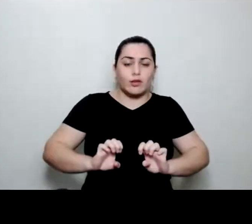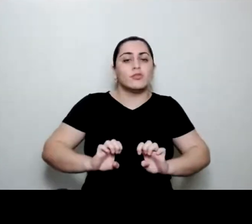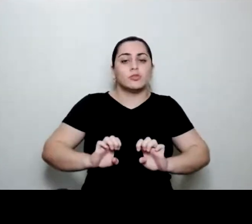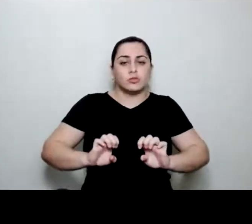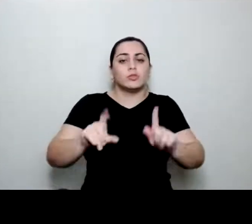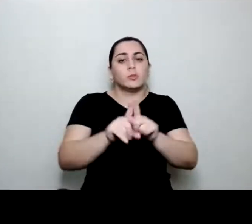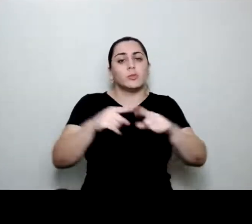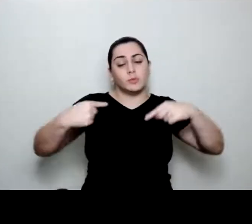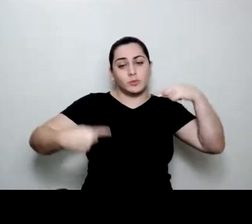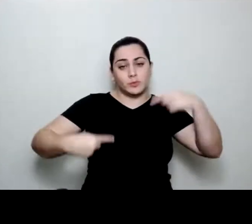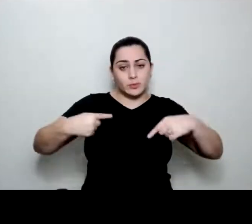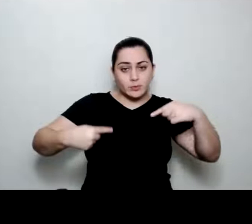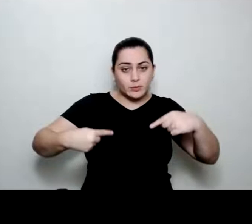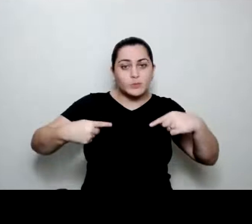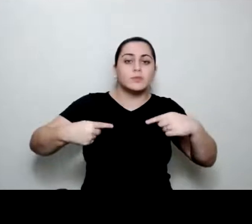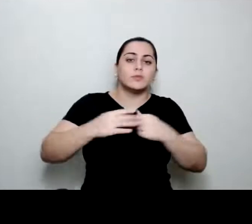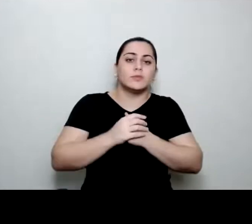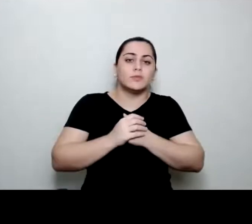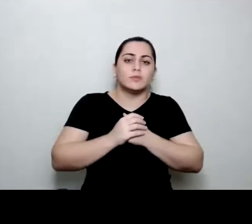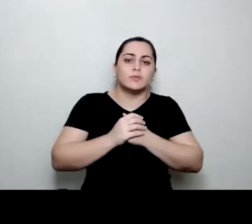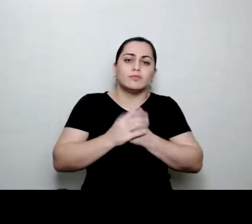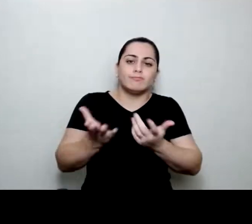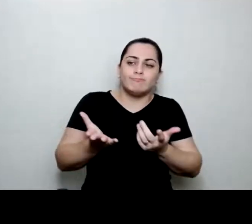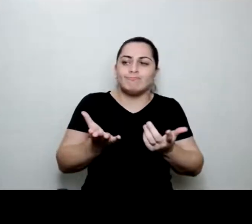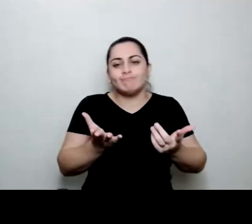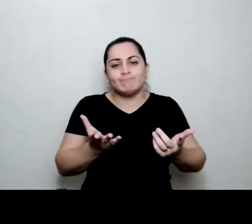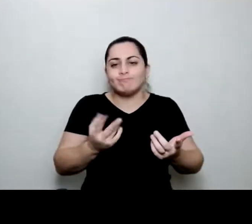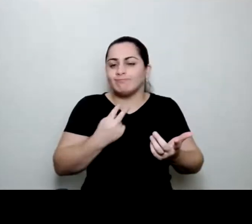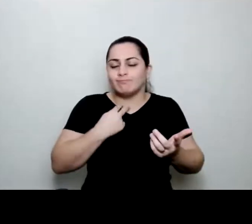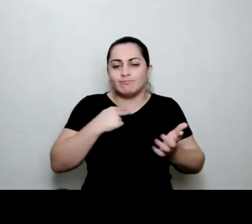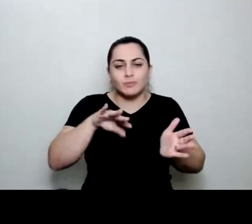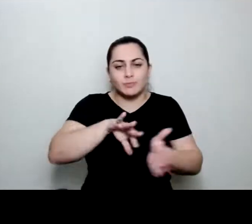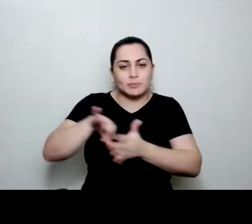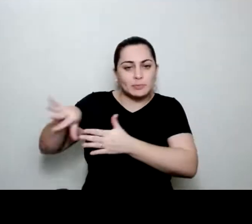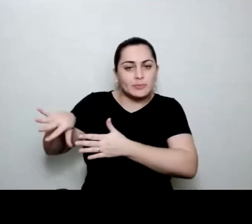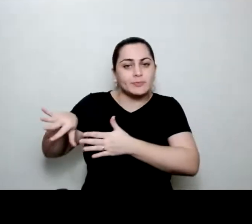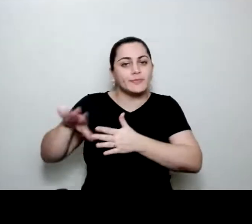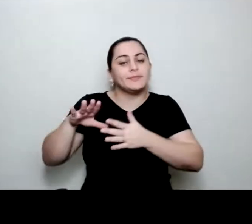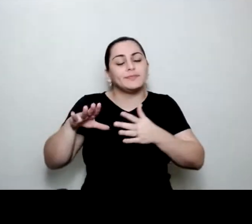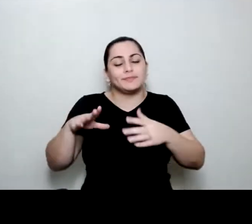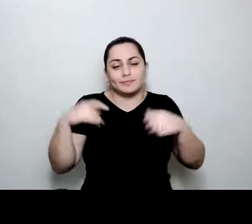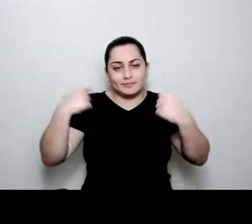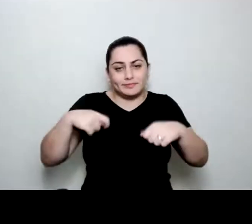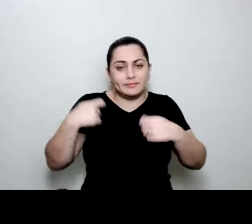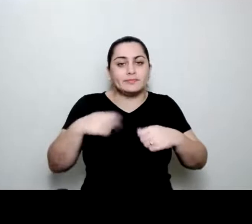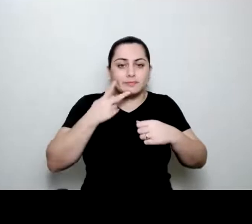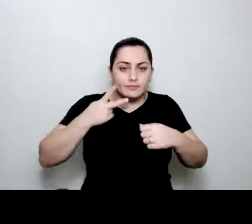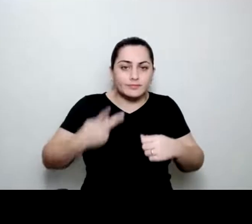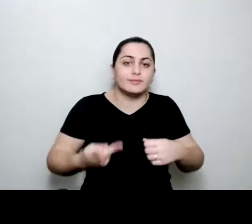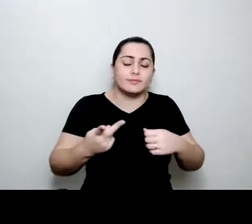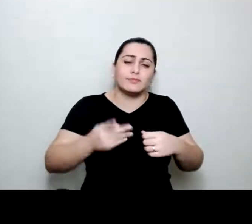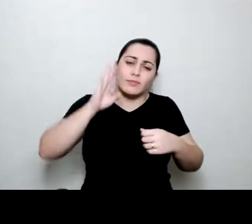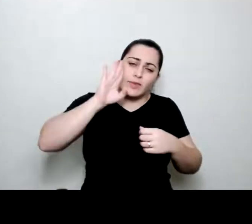também políticas que é inevitável não passar por elas,